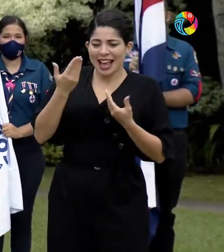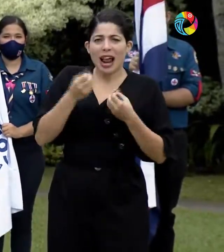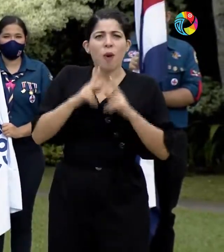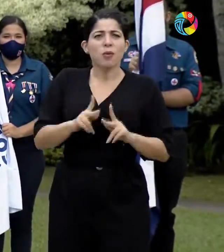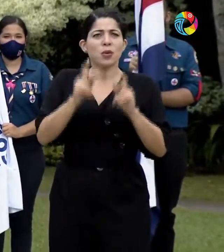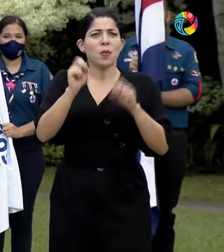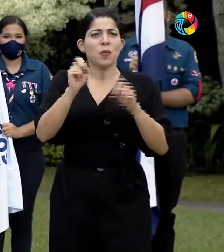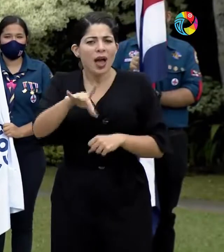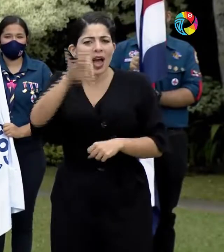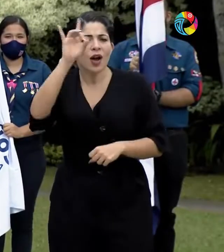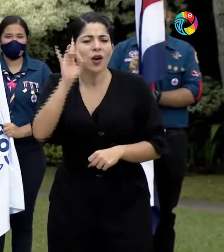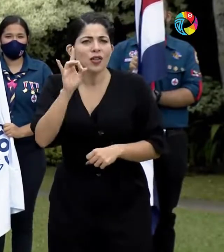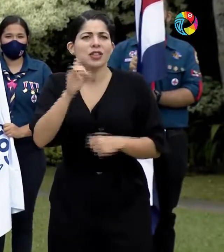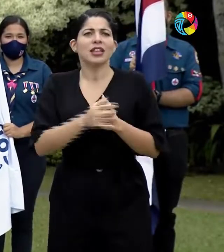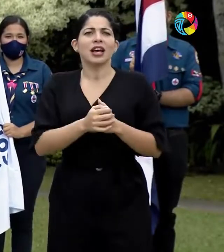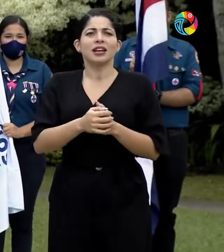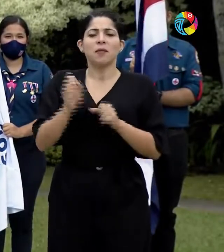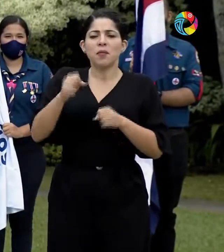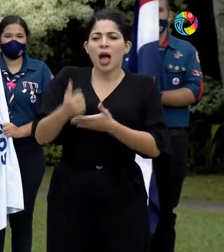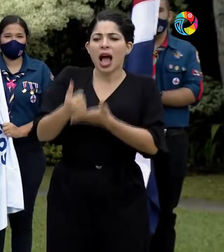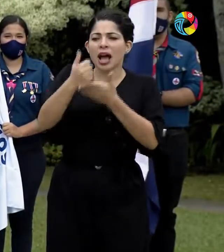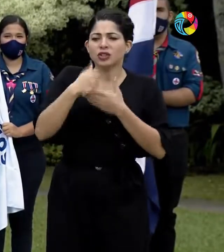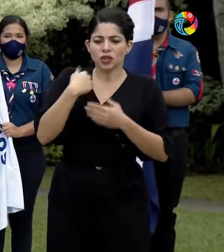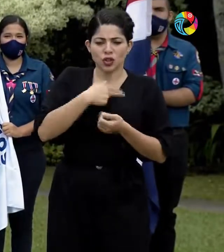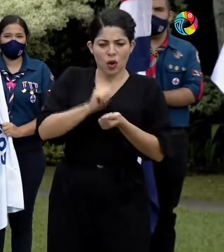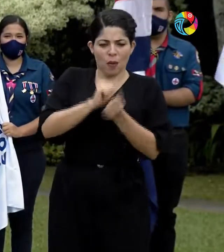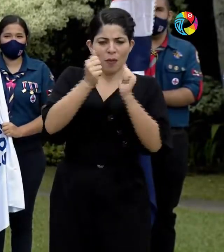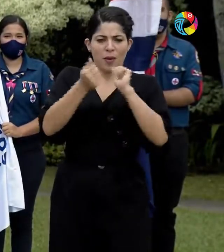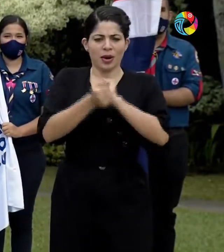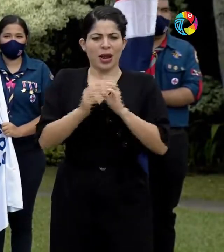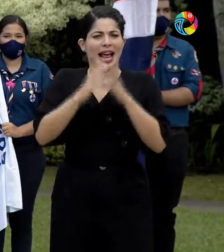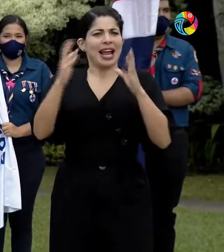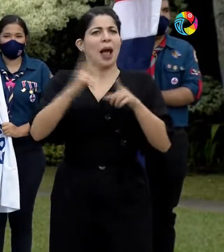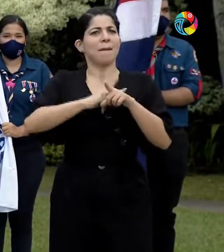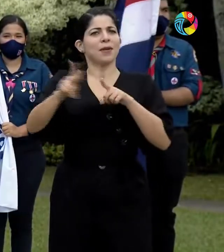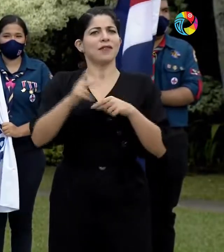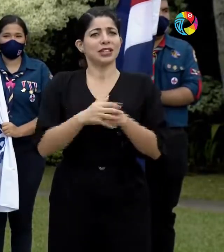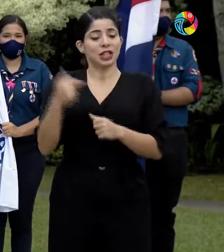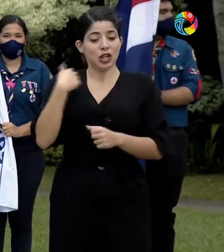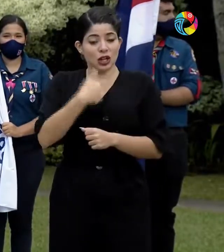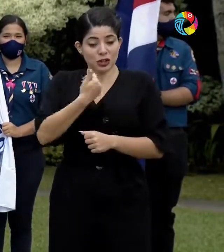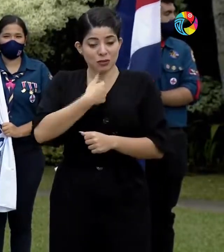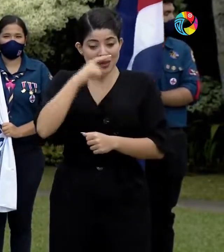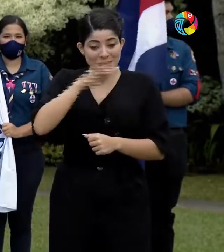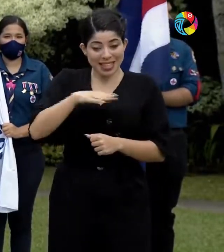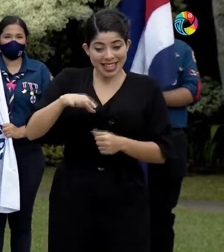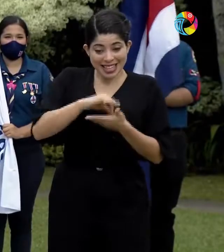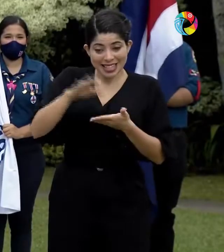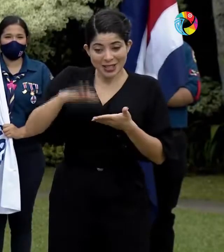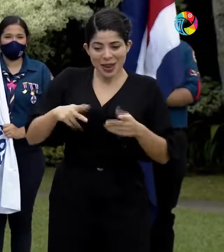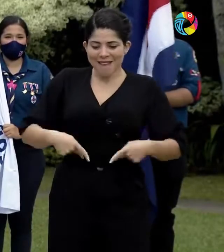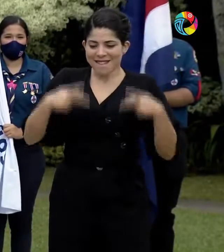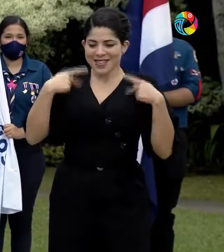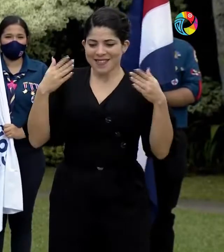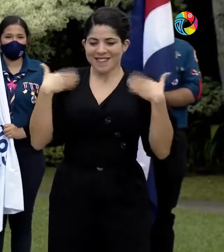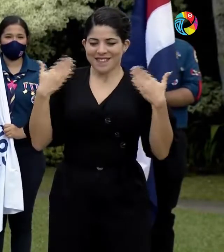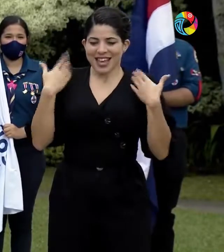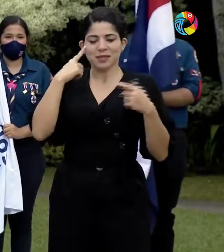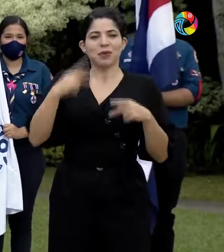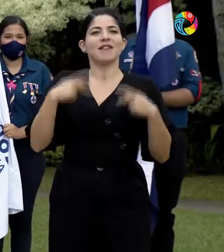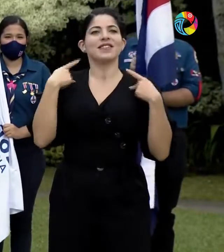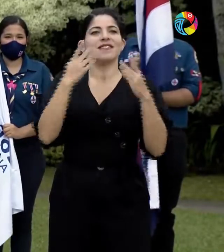podemos encontrar, lo cual nos puede ayudar a convertirnos en un gran profesional. Y nosotros los niños en la escuela vivimos felices de vivir